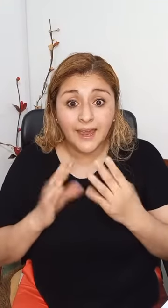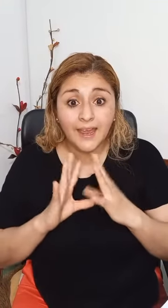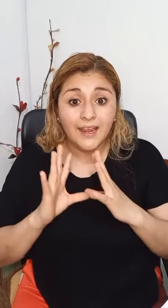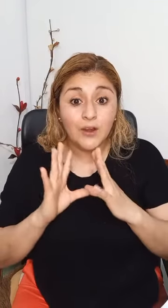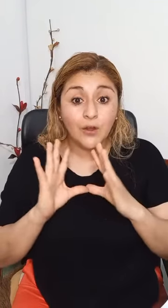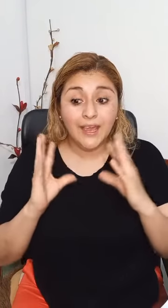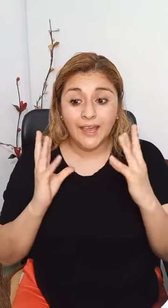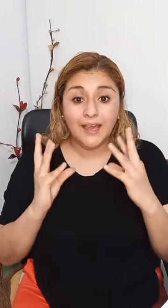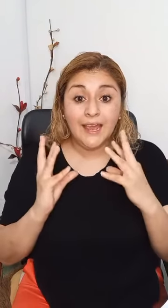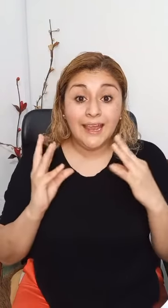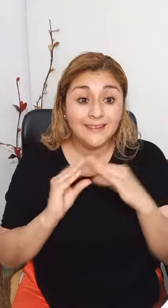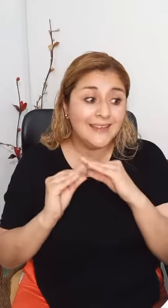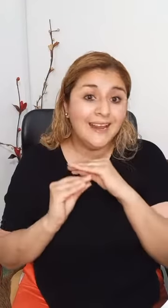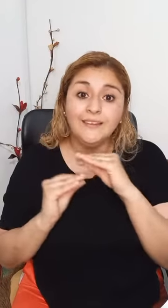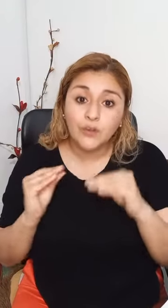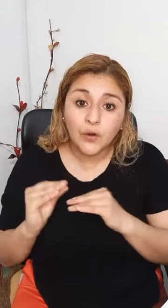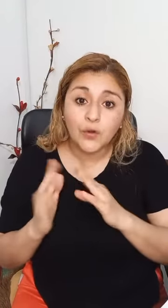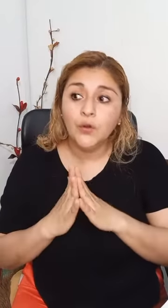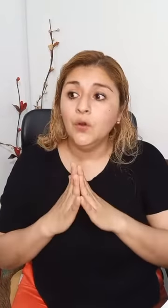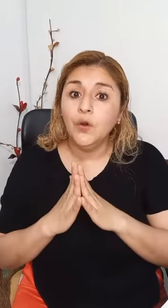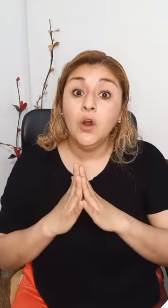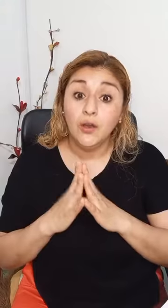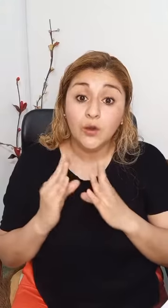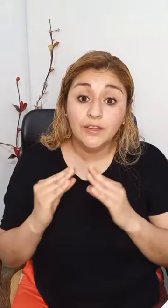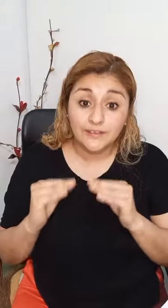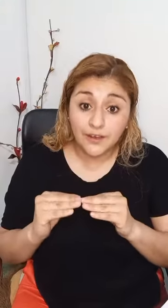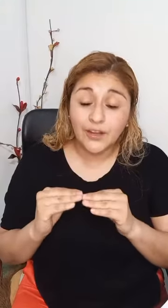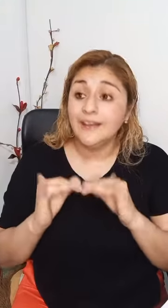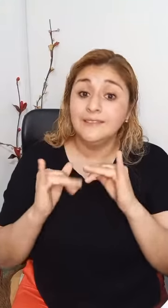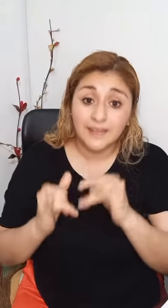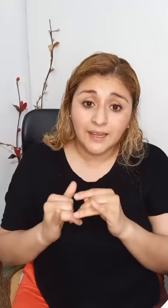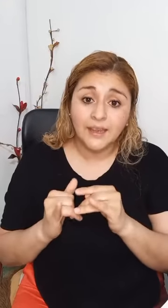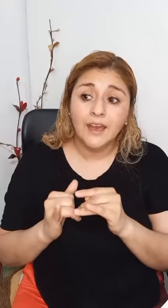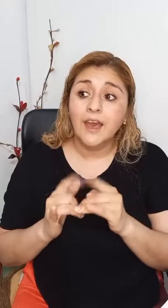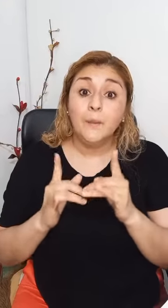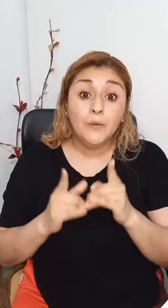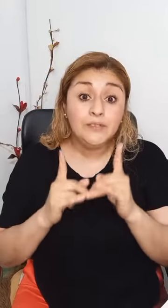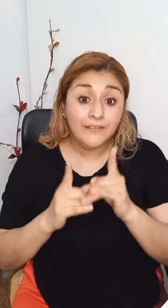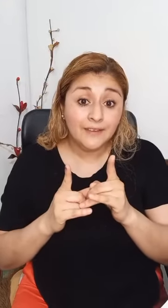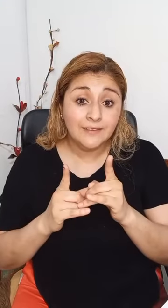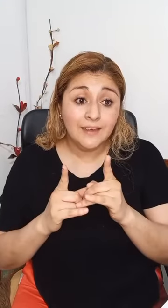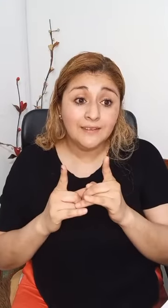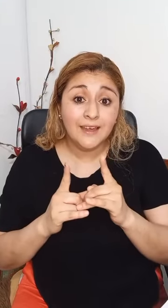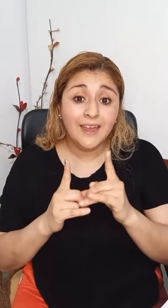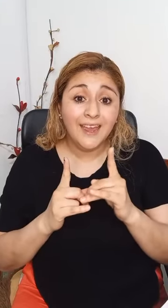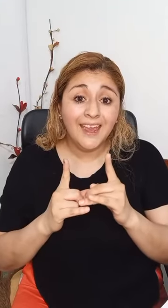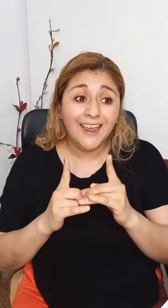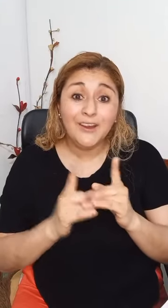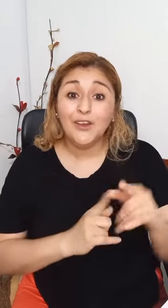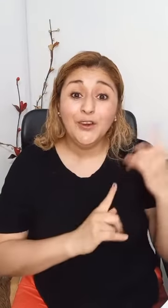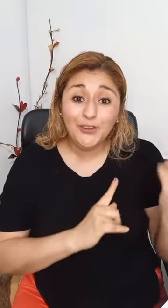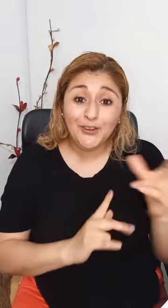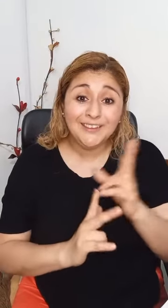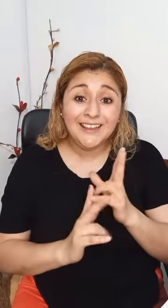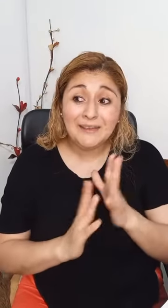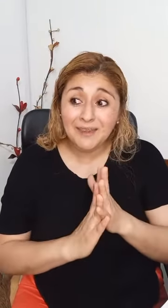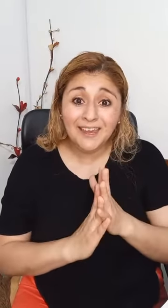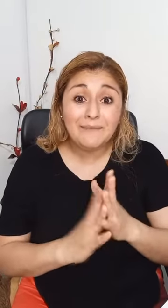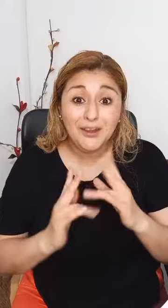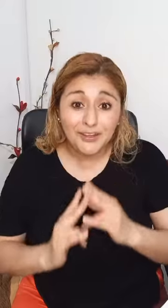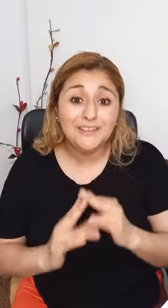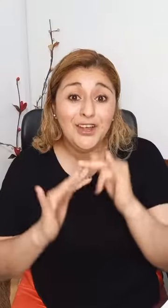lo que el entorno condiciona, muchas veces lo que otros